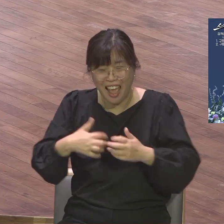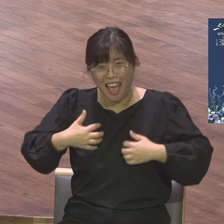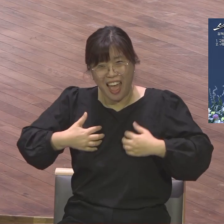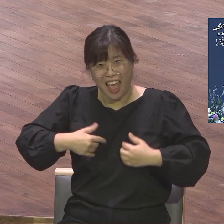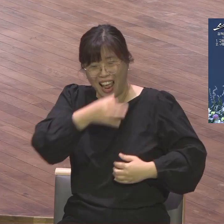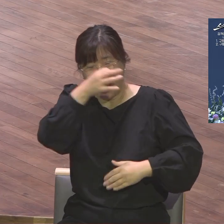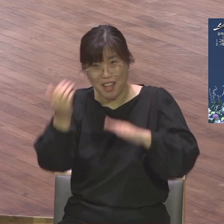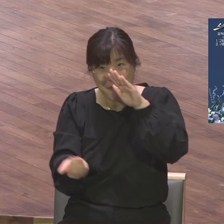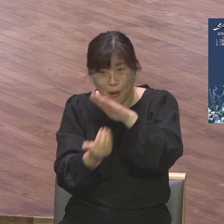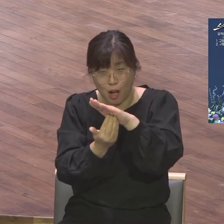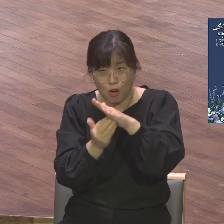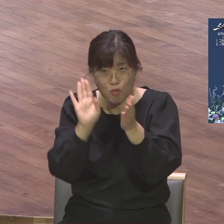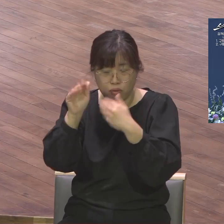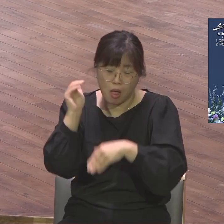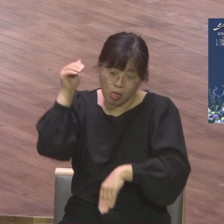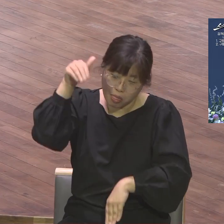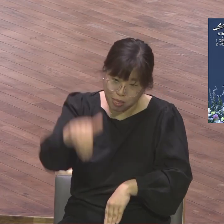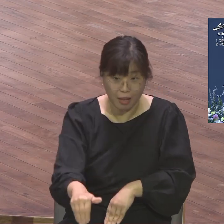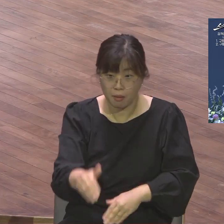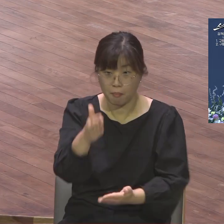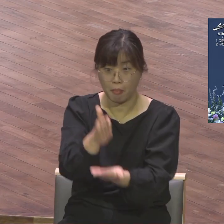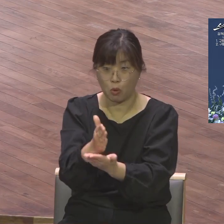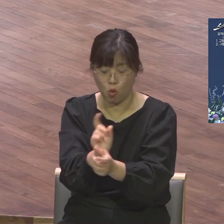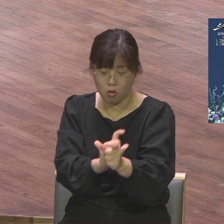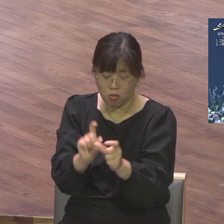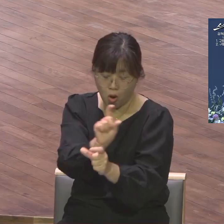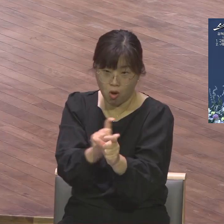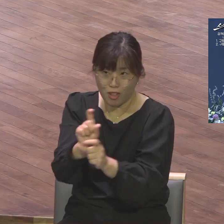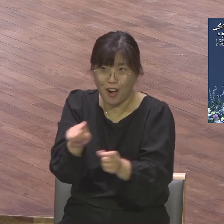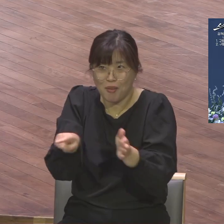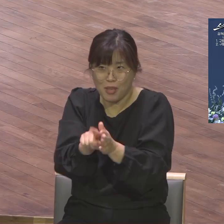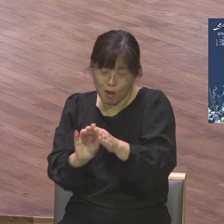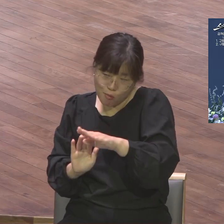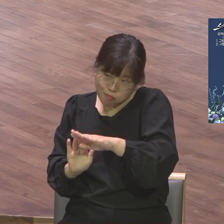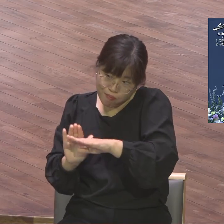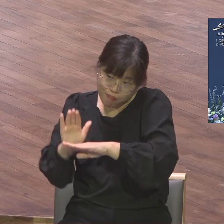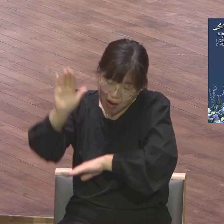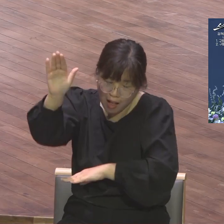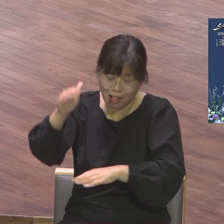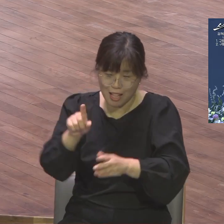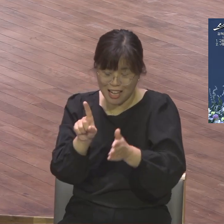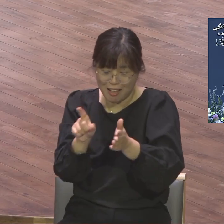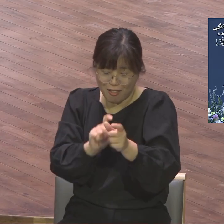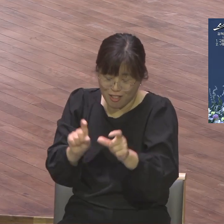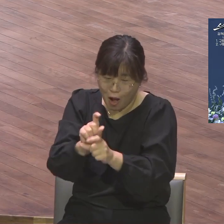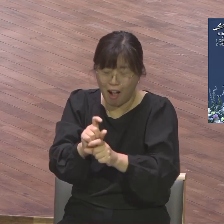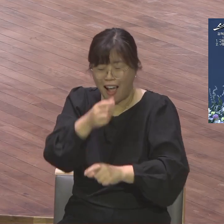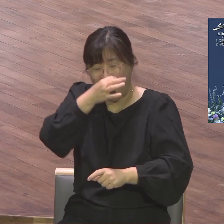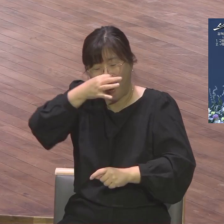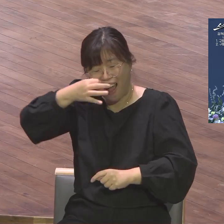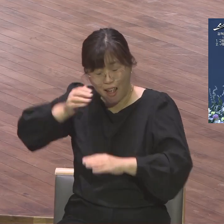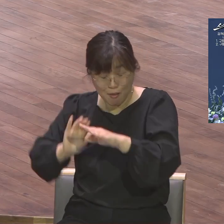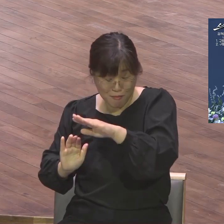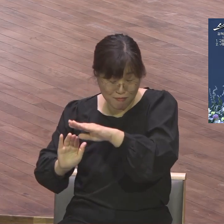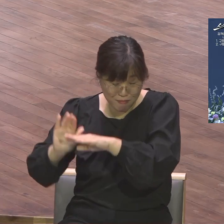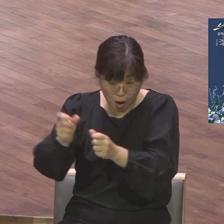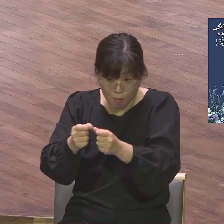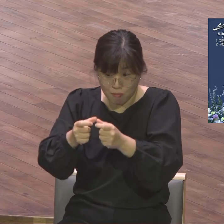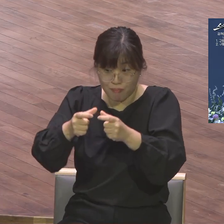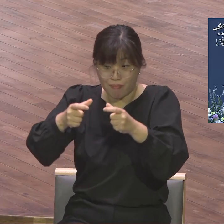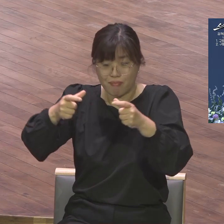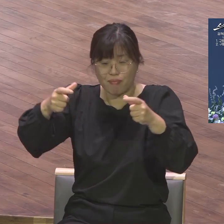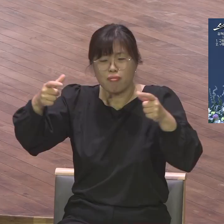매일매일이 새롭고 기대가 되고 응답이 되어지면서 시간이 흐르면 흐를수록 계속 놀라운 보화를 체험하는